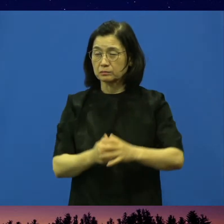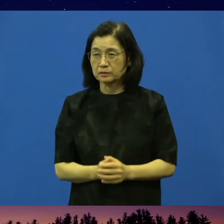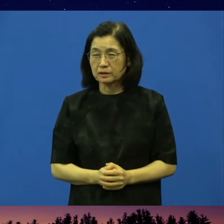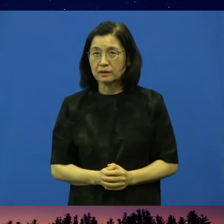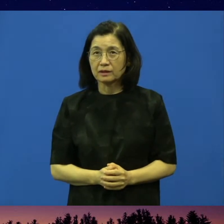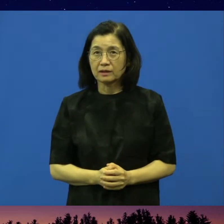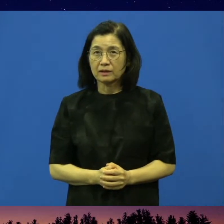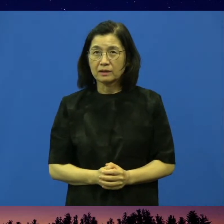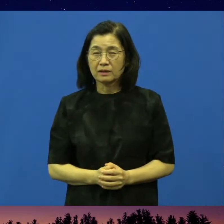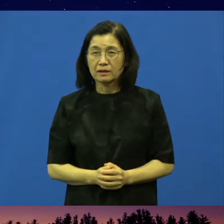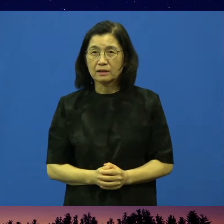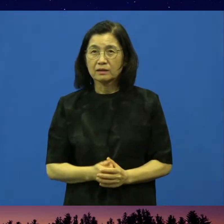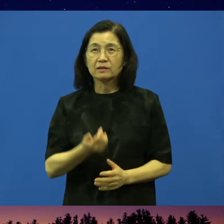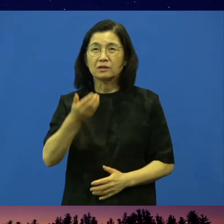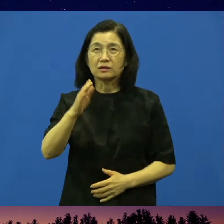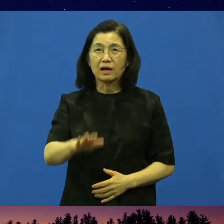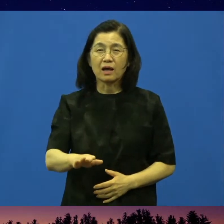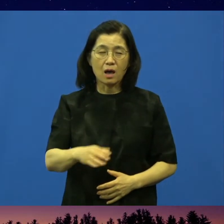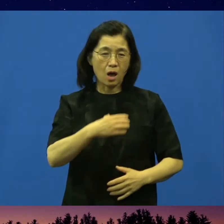맡기라는데 하나님은 안 보이셔요.